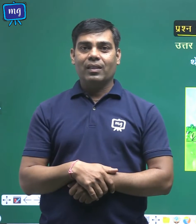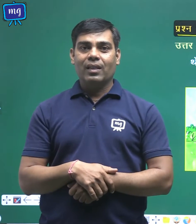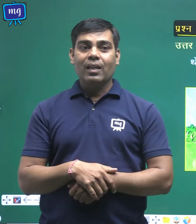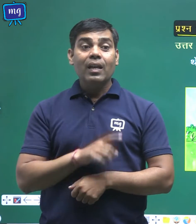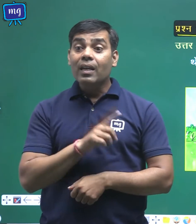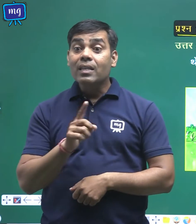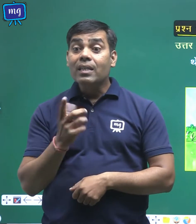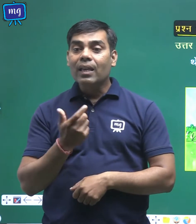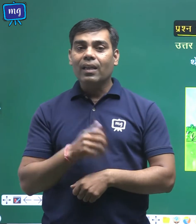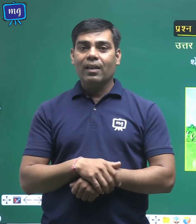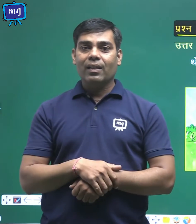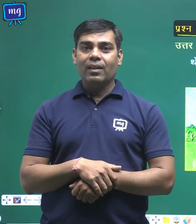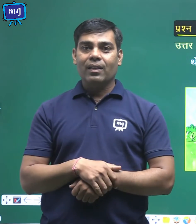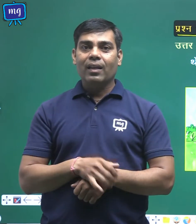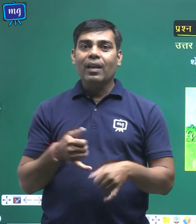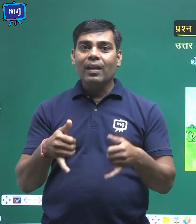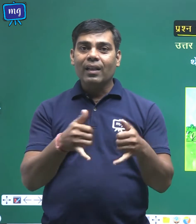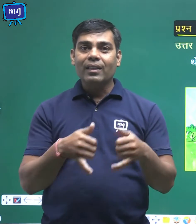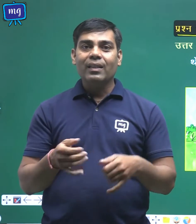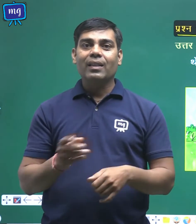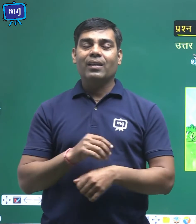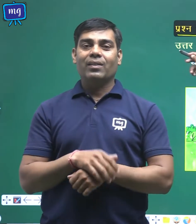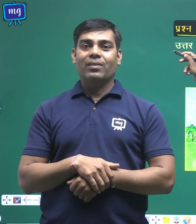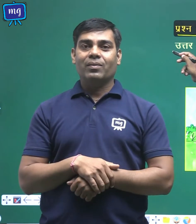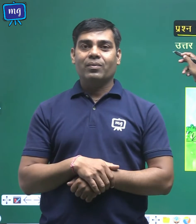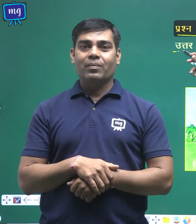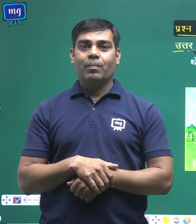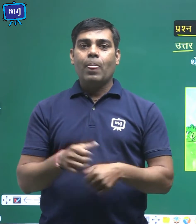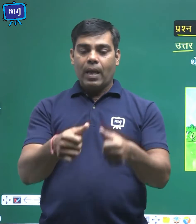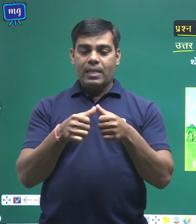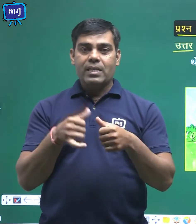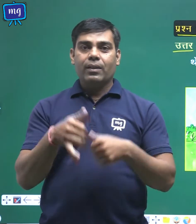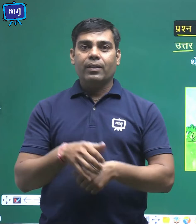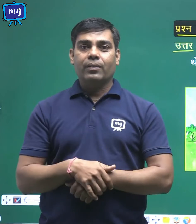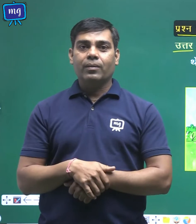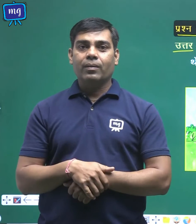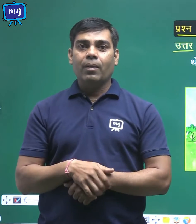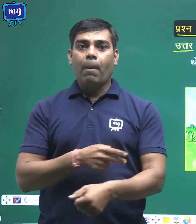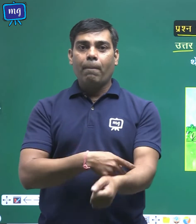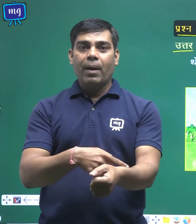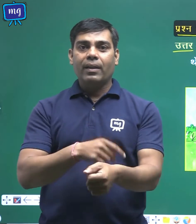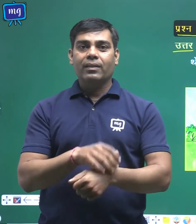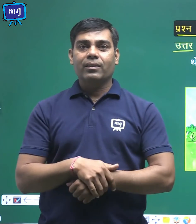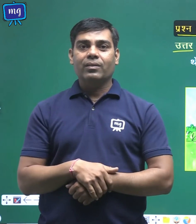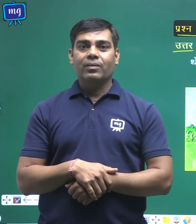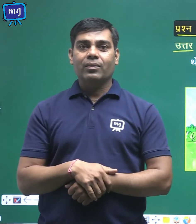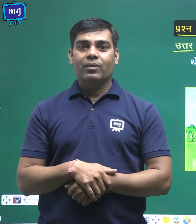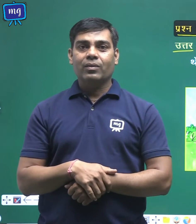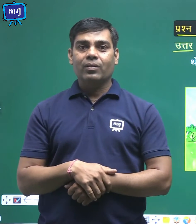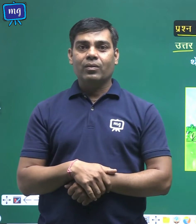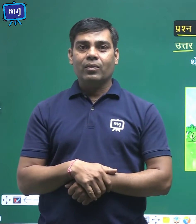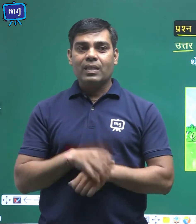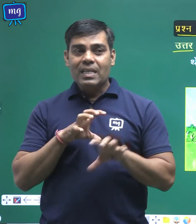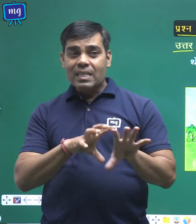किससे खेलते थे? उत्तर है भरत शेरों